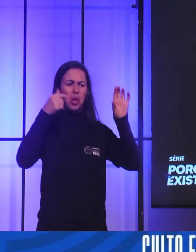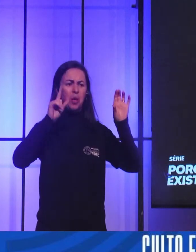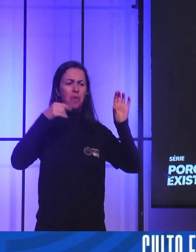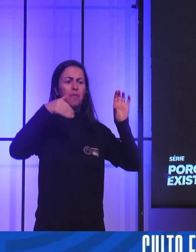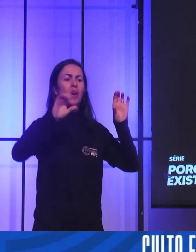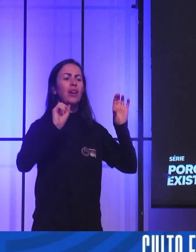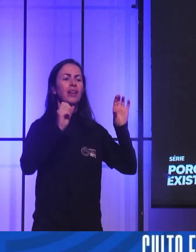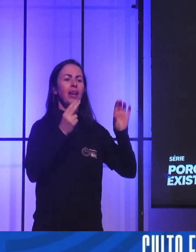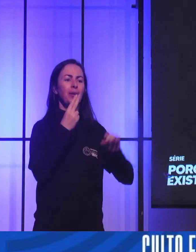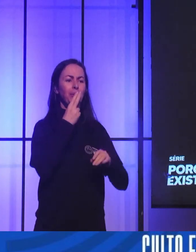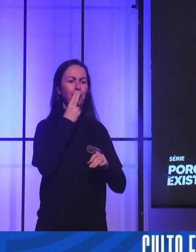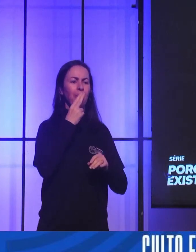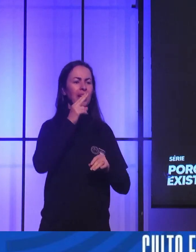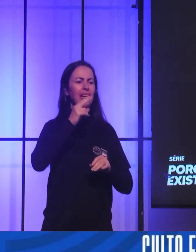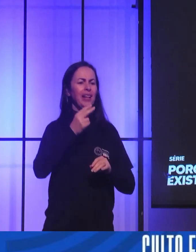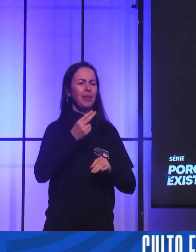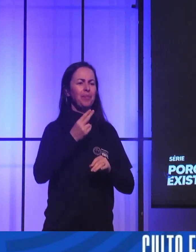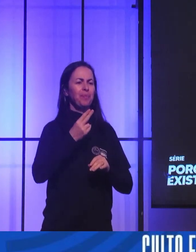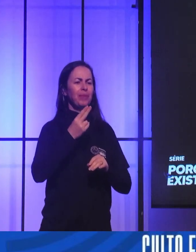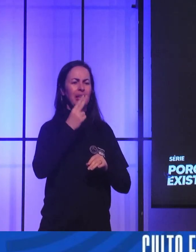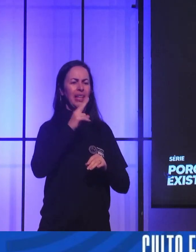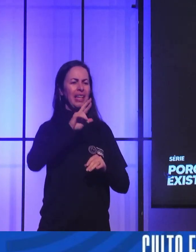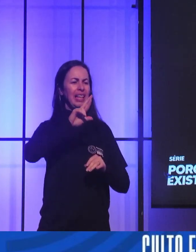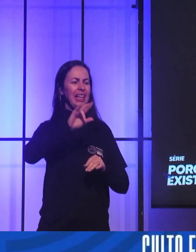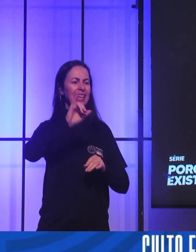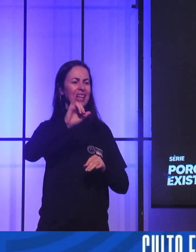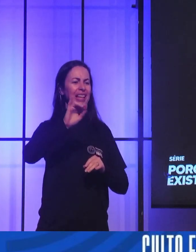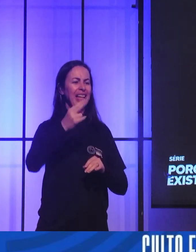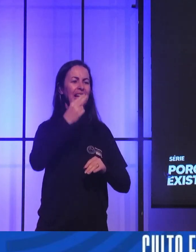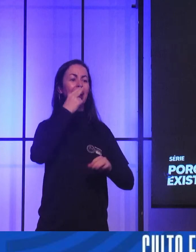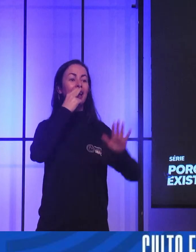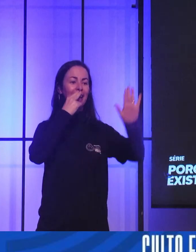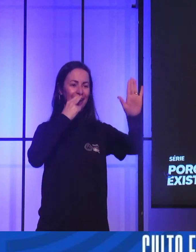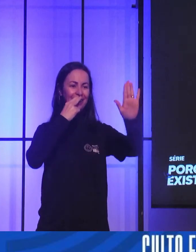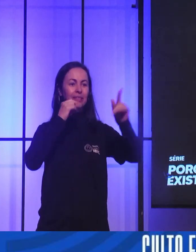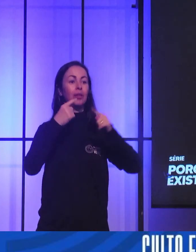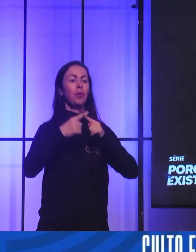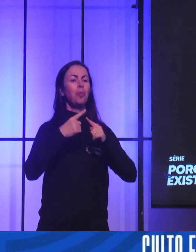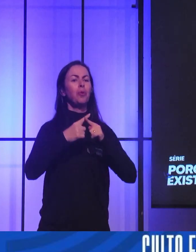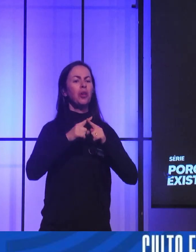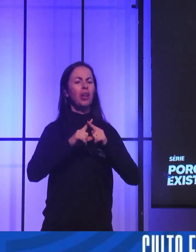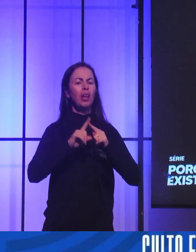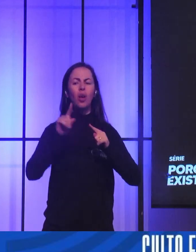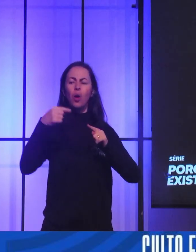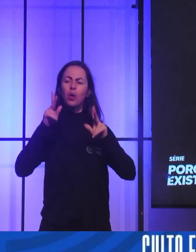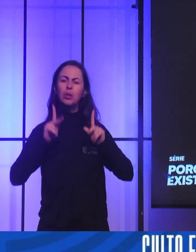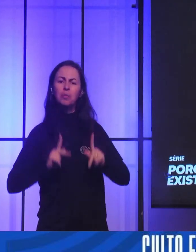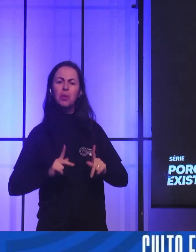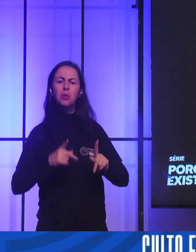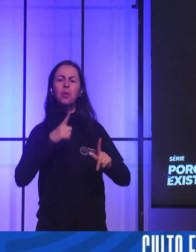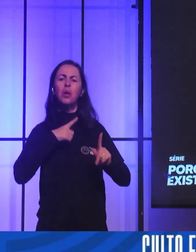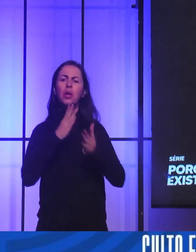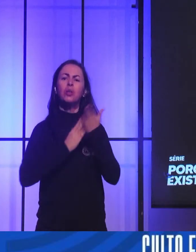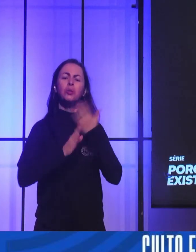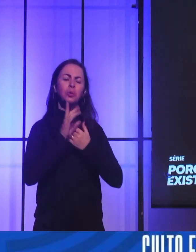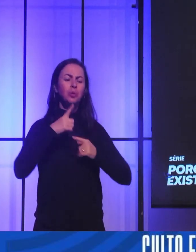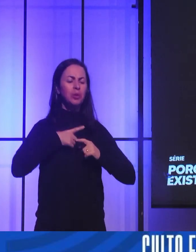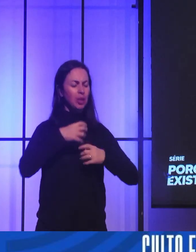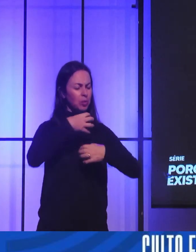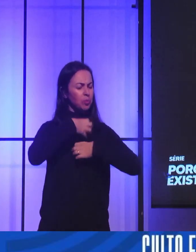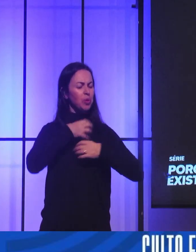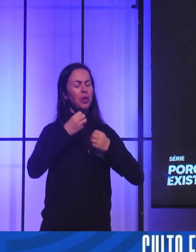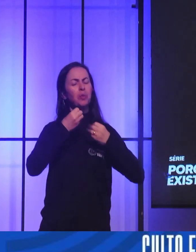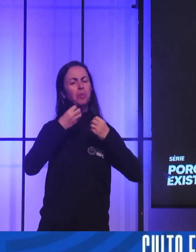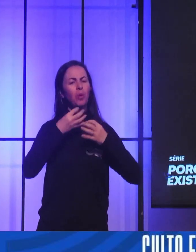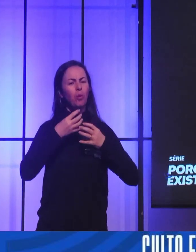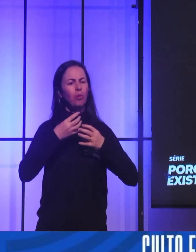Facínora, um cara muito mau, mas do jeito todo mundo tem um lado bom. Será? Vejam o que